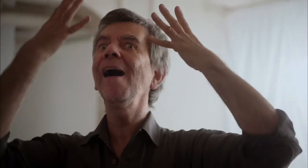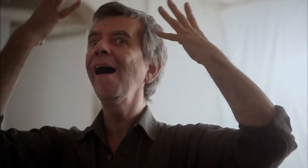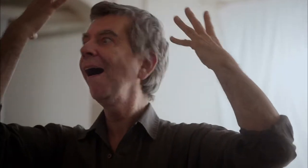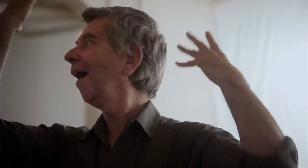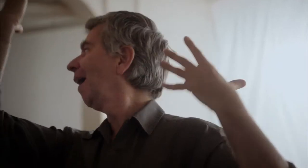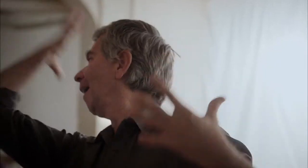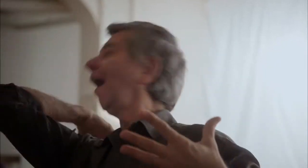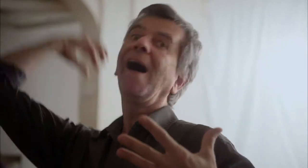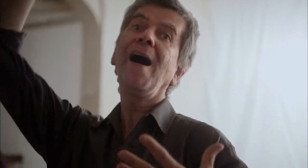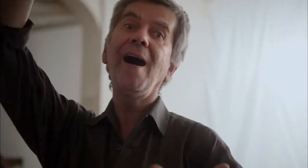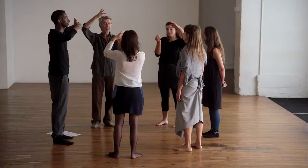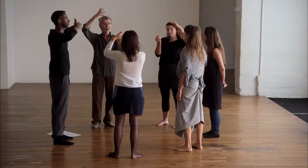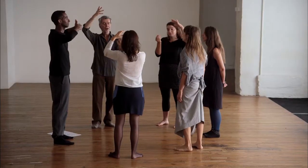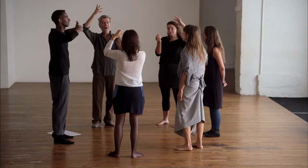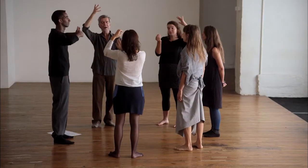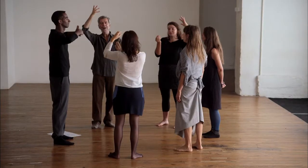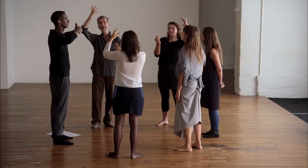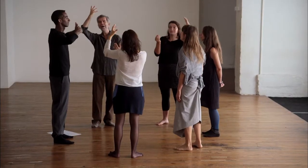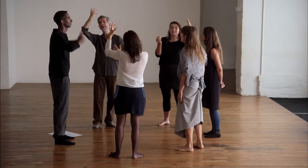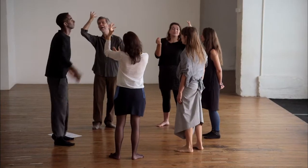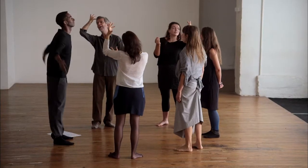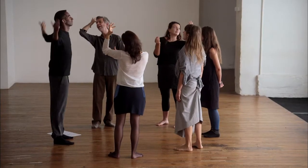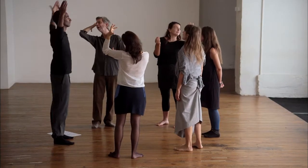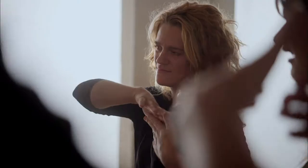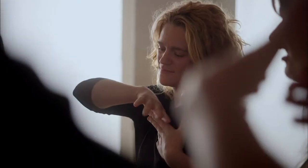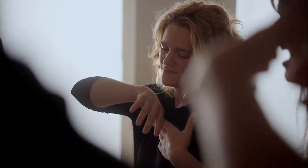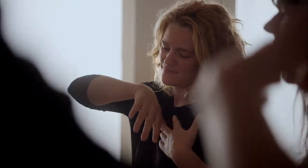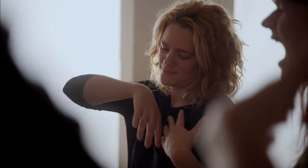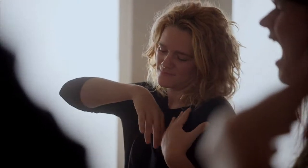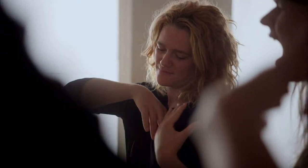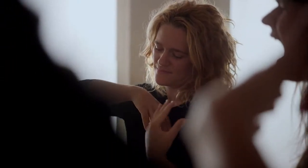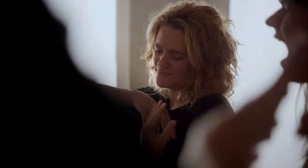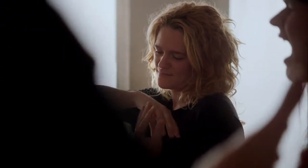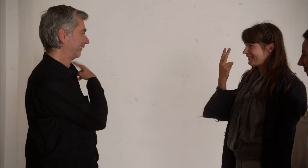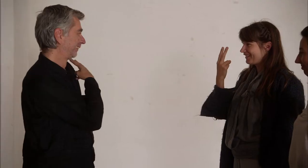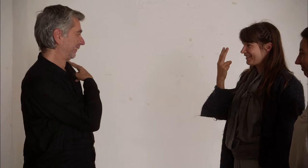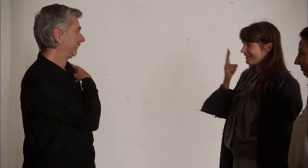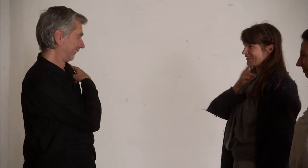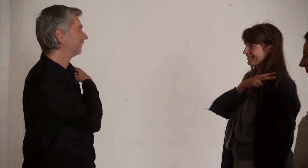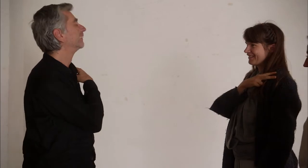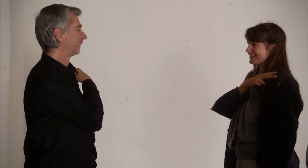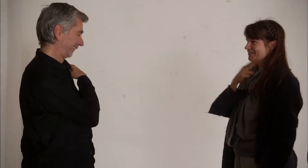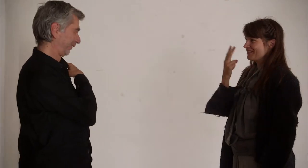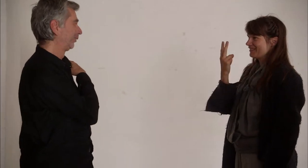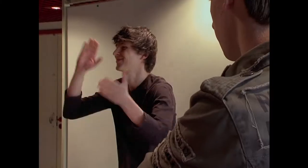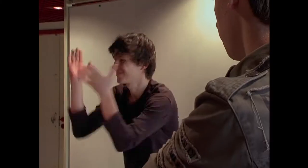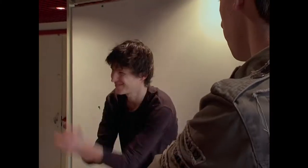Hugo avait tout compris. Il a écrit « Qu'importe la surdité de l'oreille quand l'esprit entend. La seule